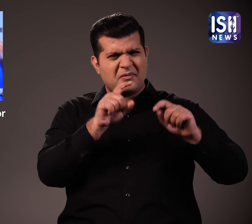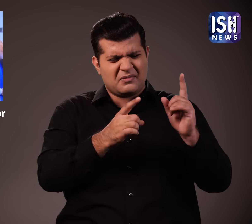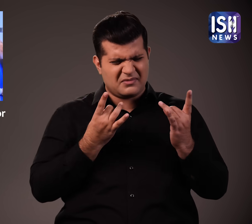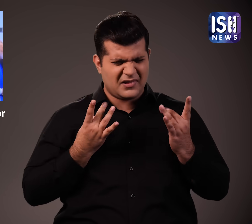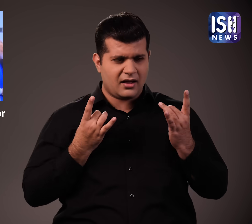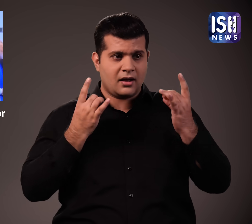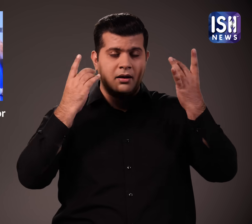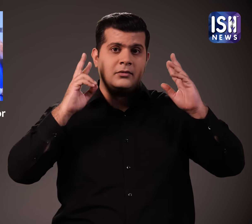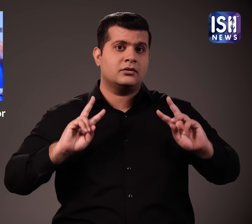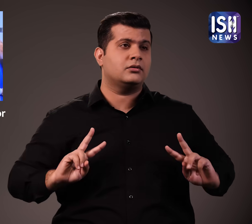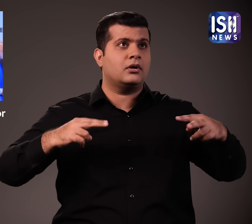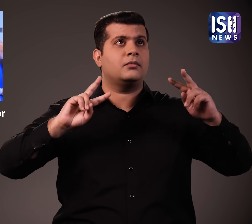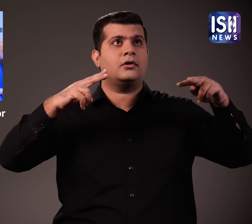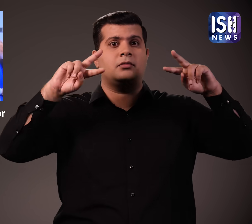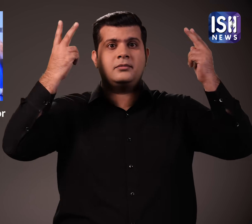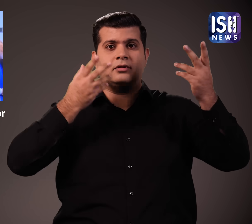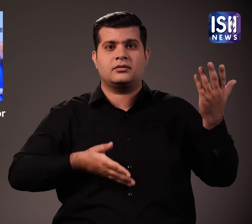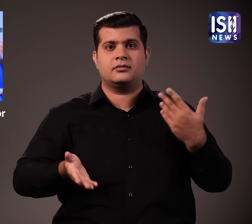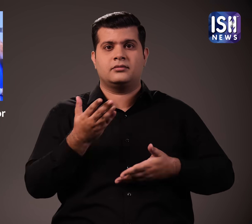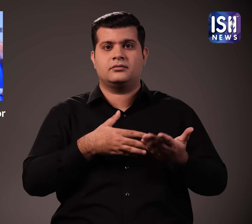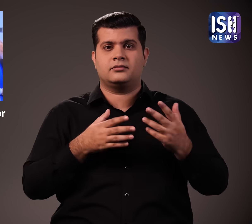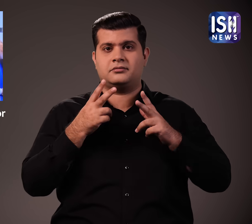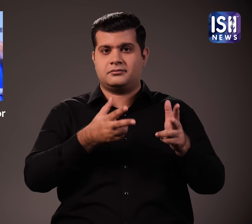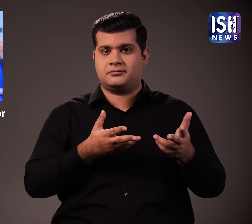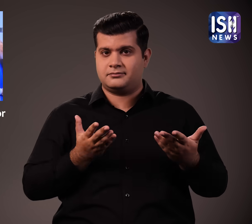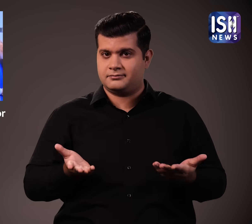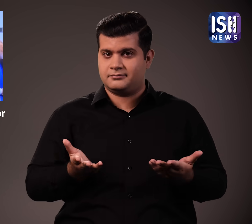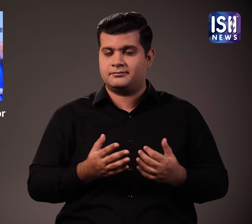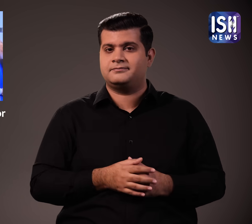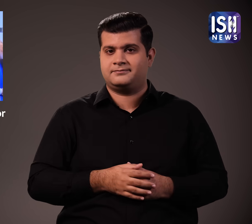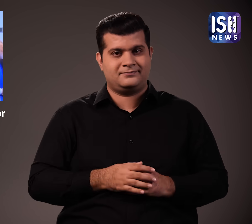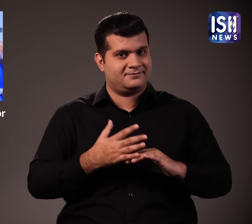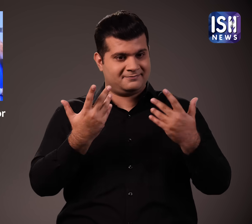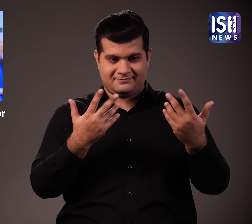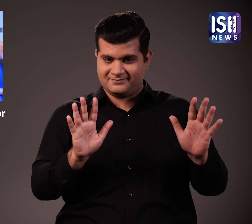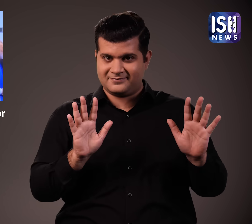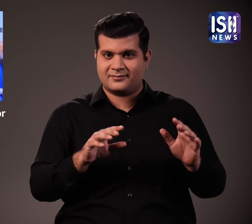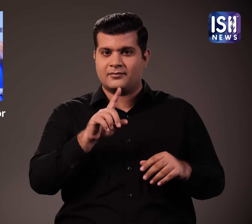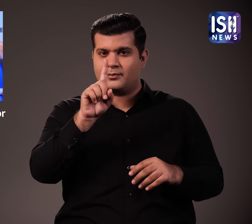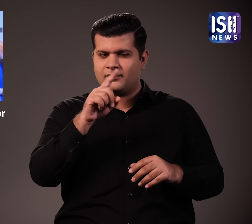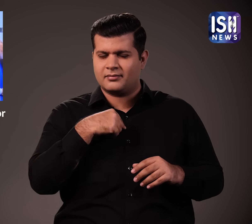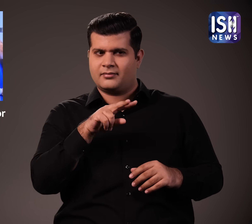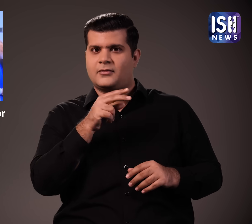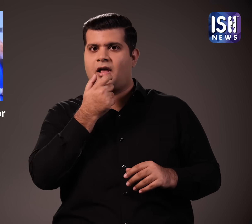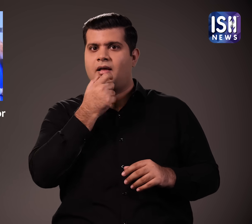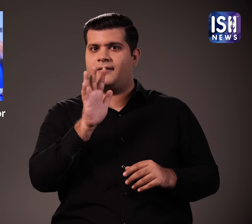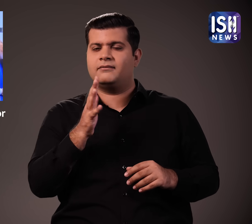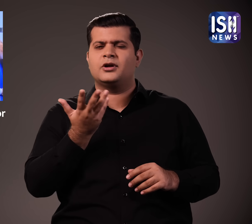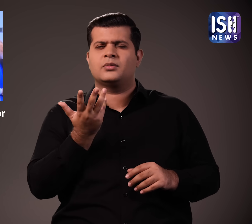कमेंट्स की क्योंकि BCCI ने उन दोनों को आमंत्रित नहीं किया था एक मज़ेदार घटना में एक एडिटेट विडियो क्लिप